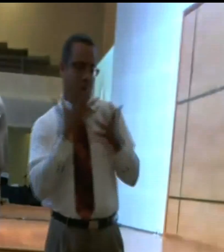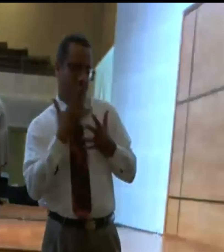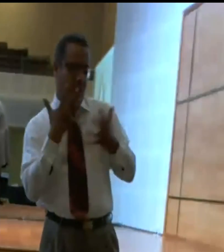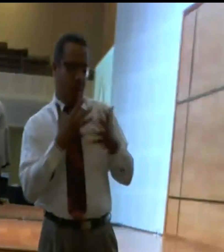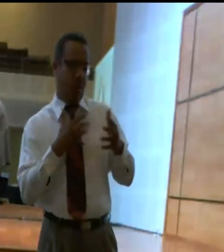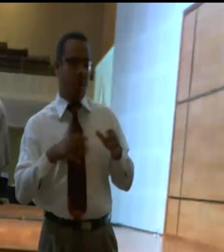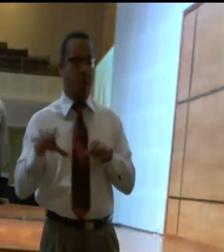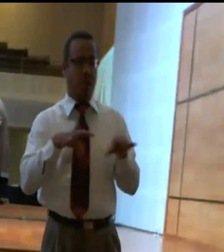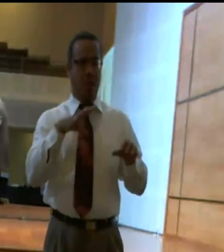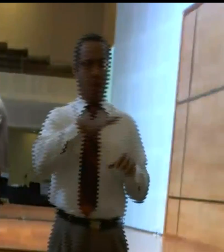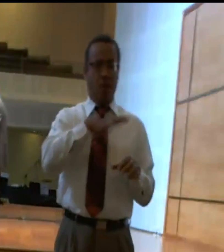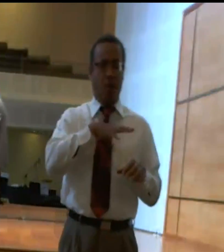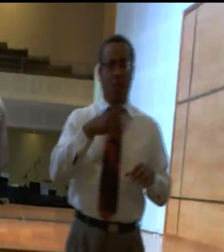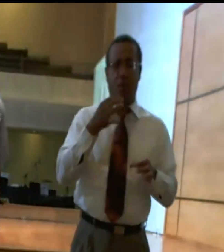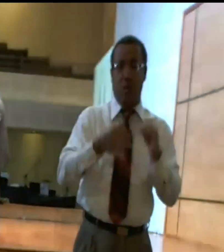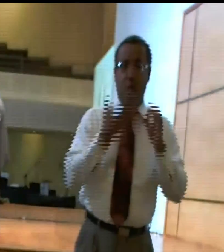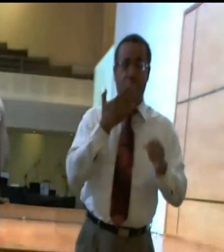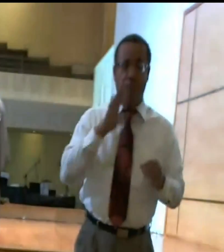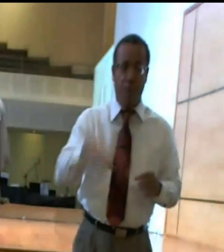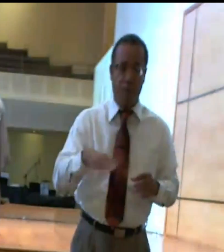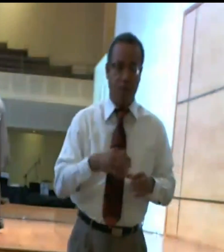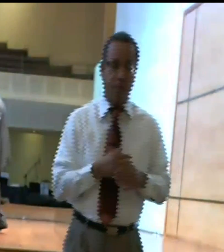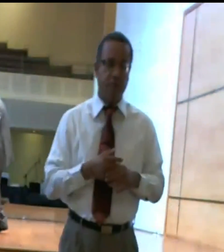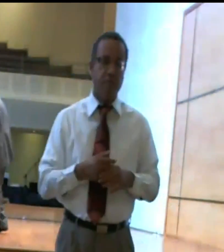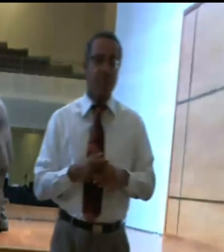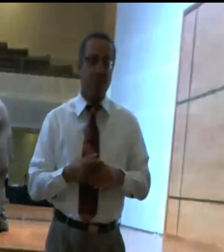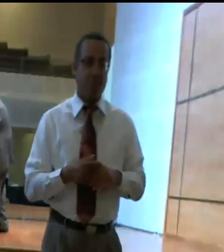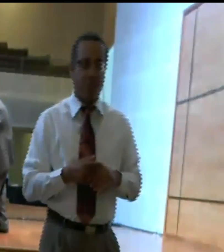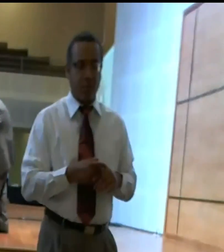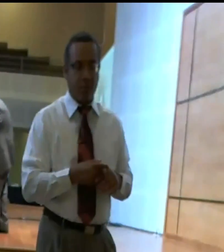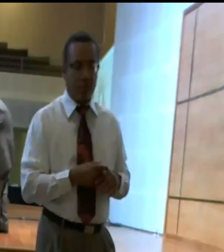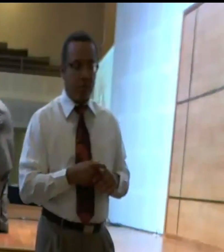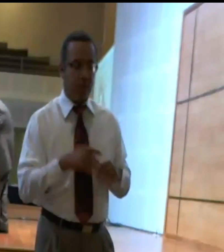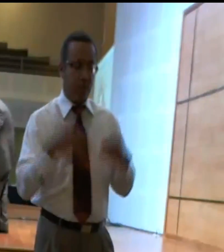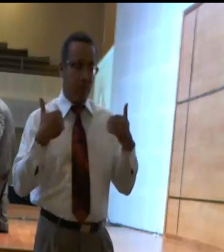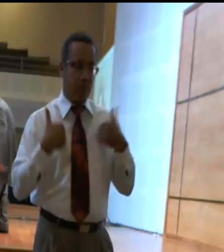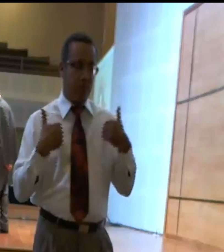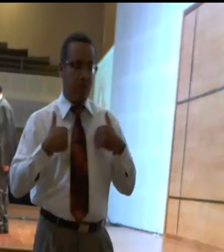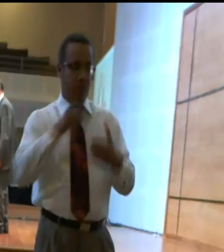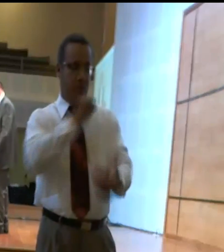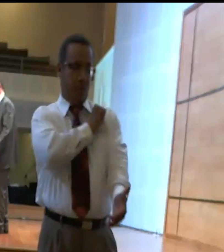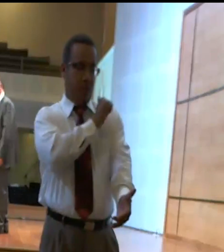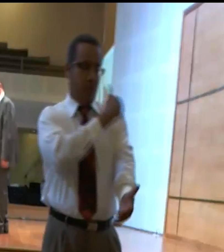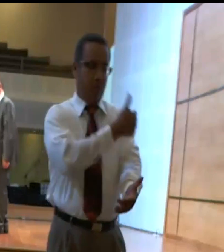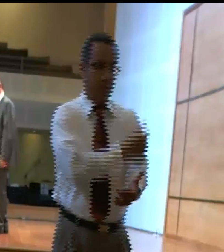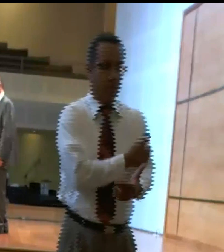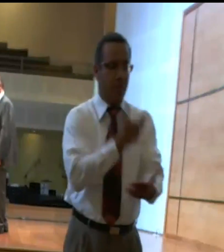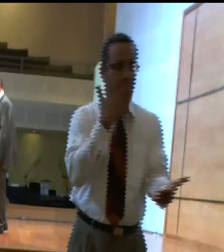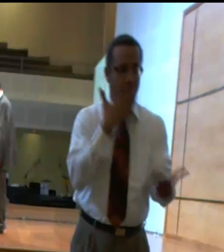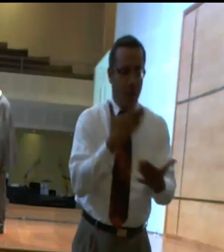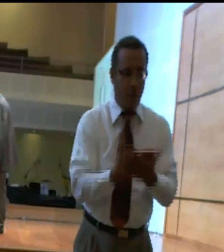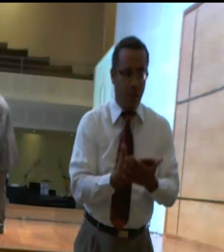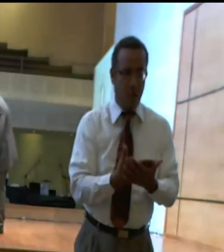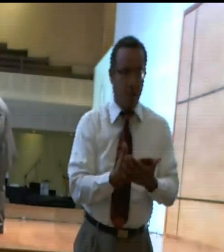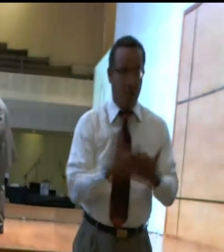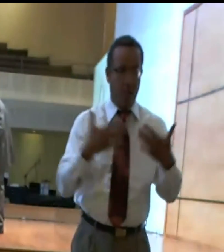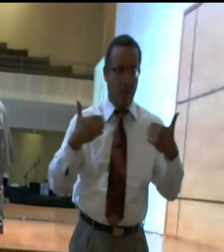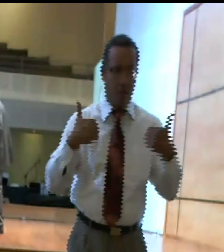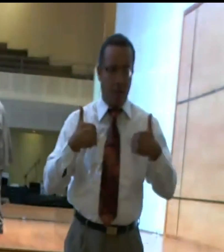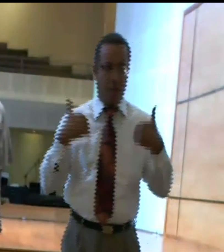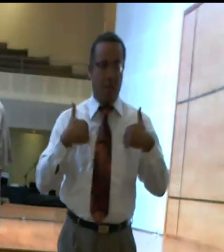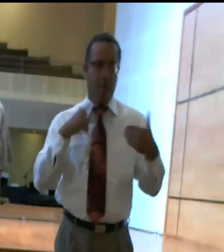al que hace el bien, sino al malo. ¿Quieres pues no temer la autoridad? Haz lo bueno y